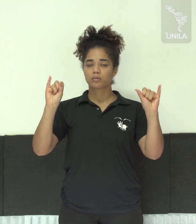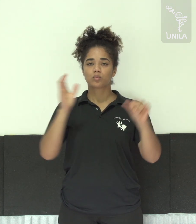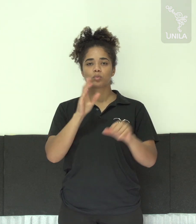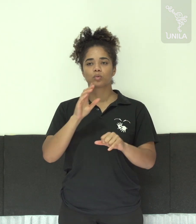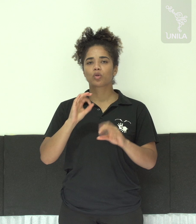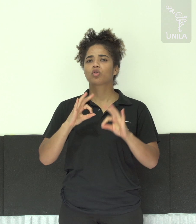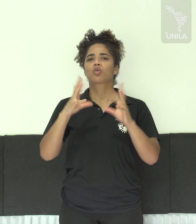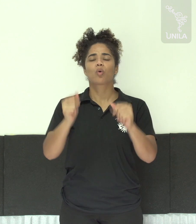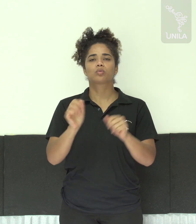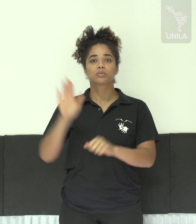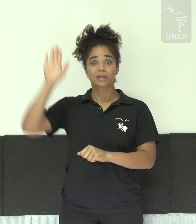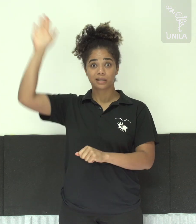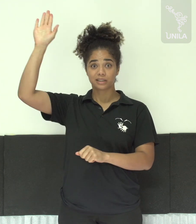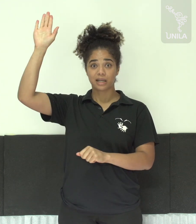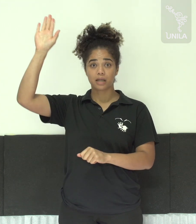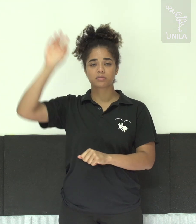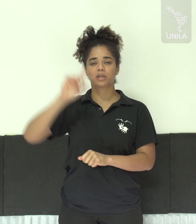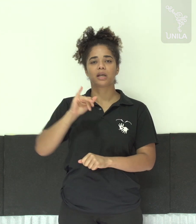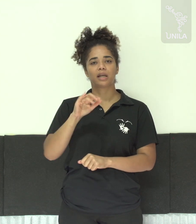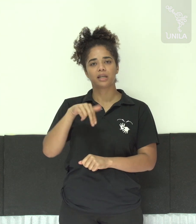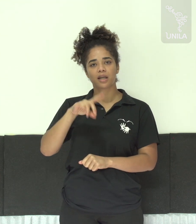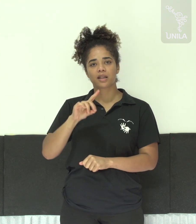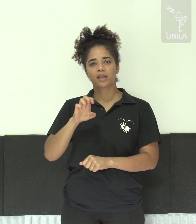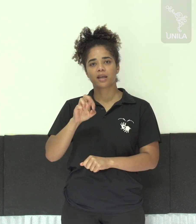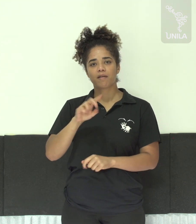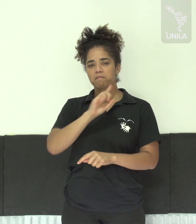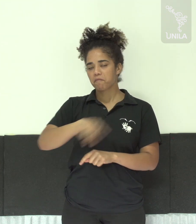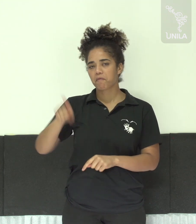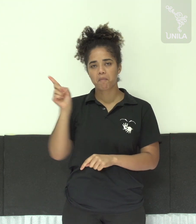candidatos indefinidos pela banca.